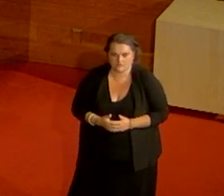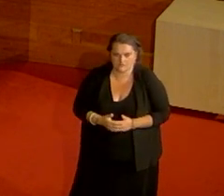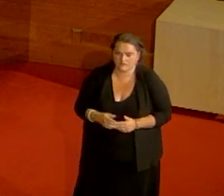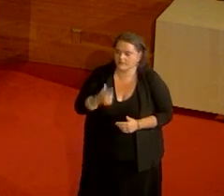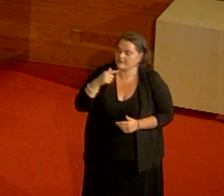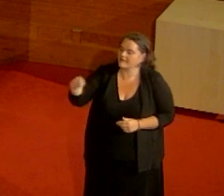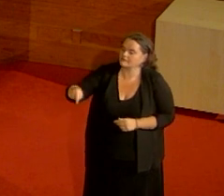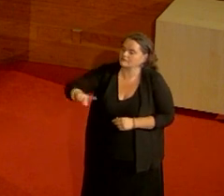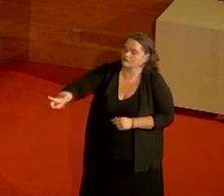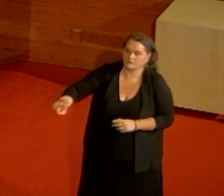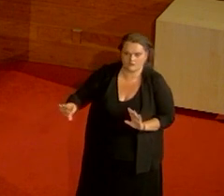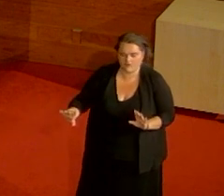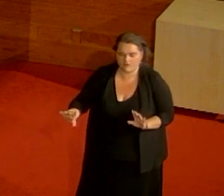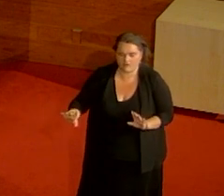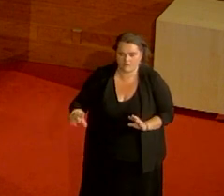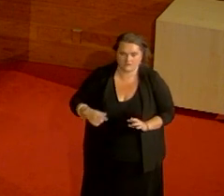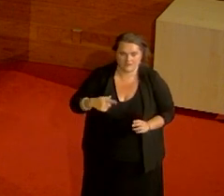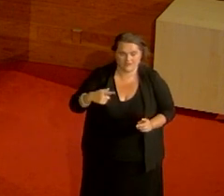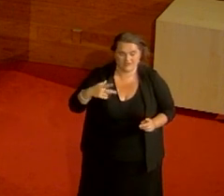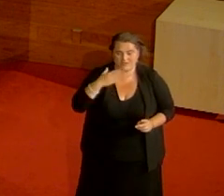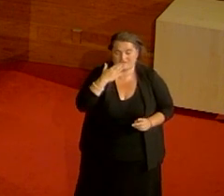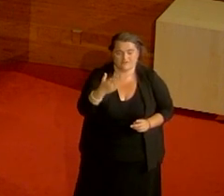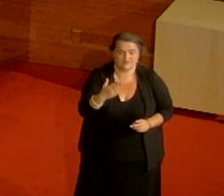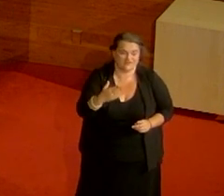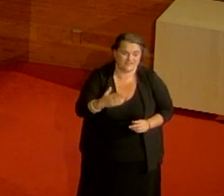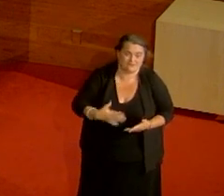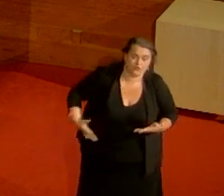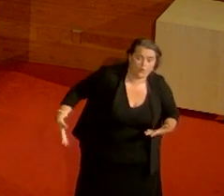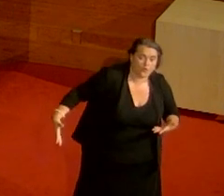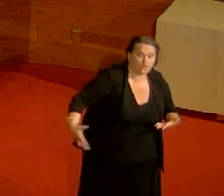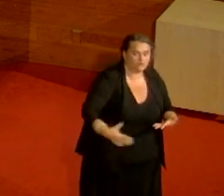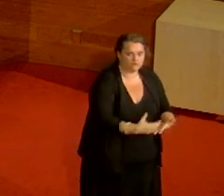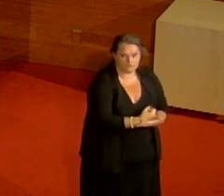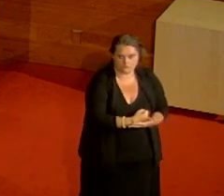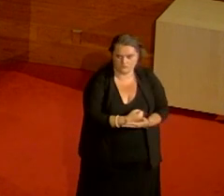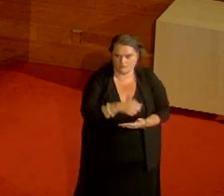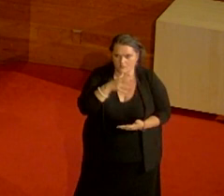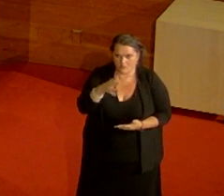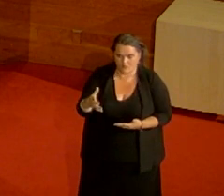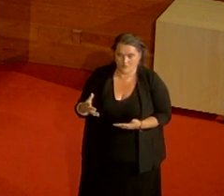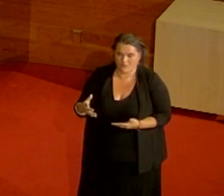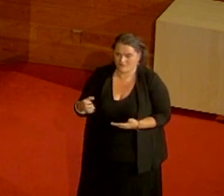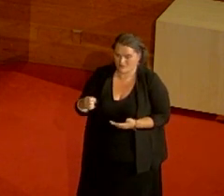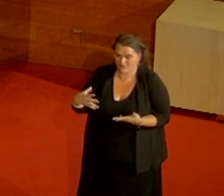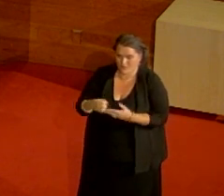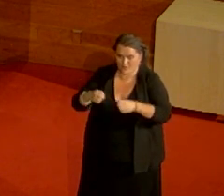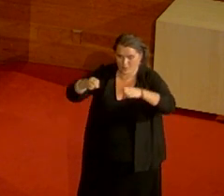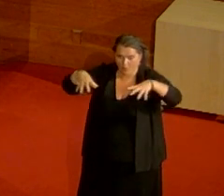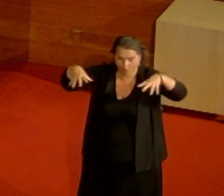no sino una censura del todo es al estar al al convertir todo en foco de luz